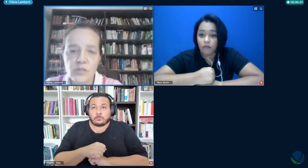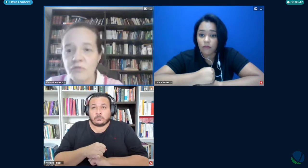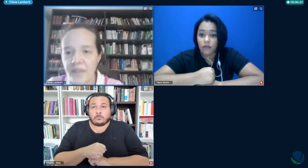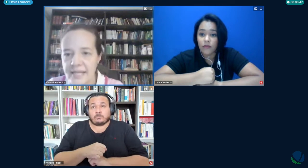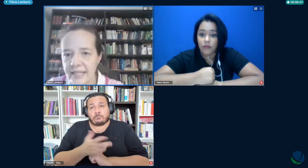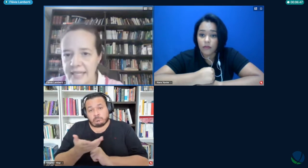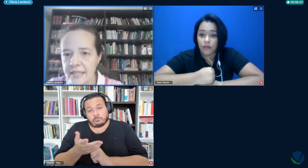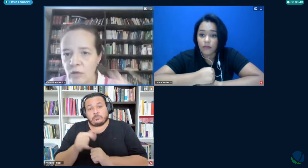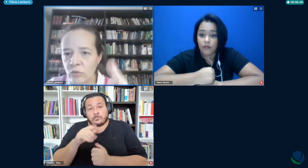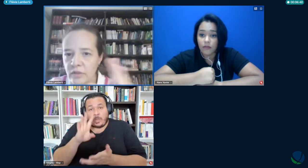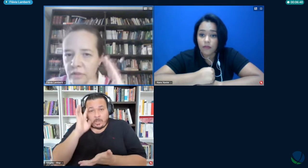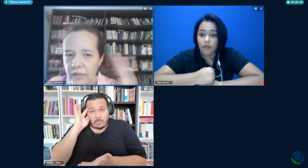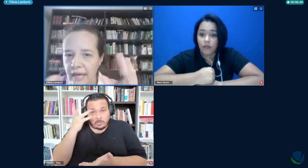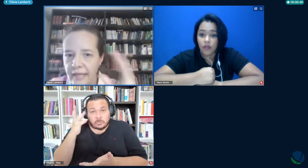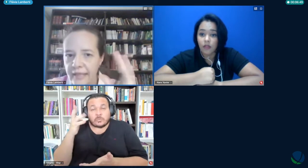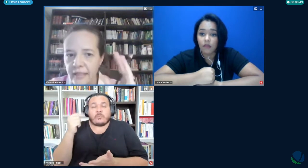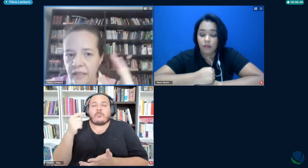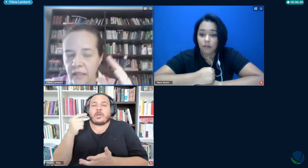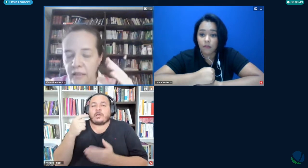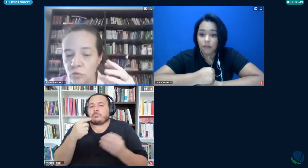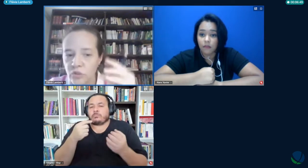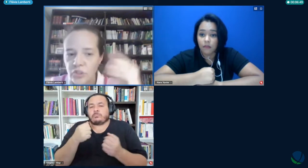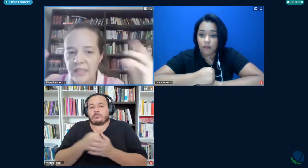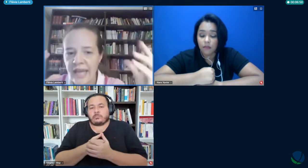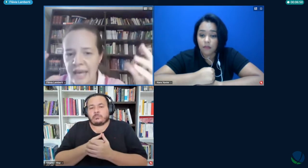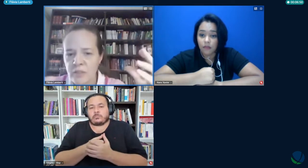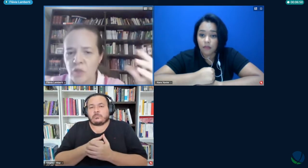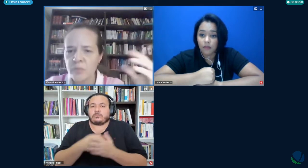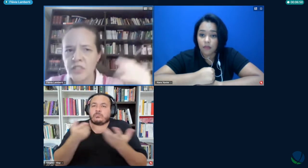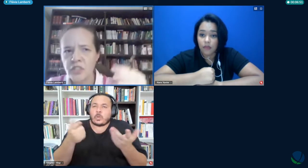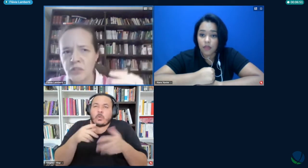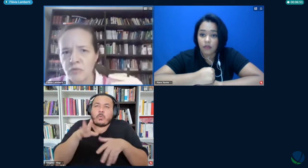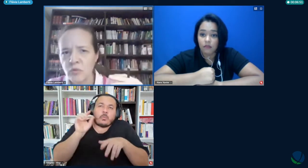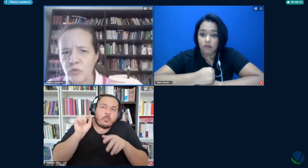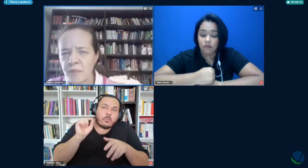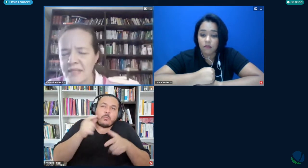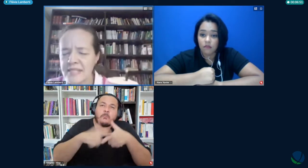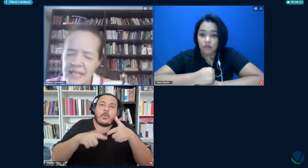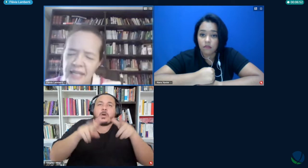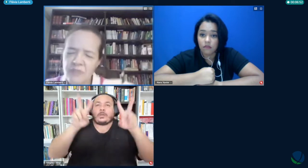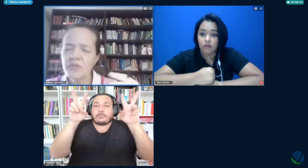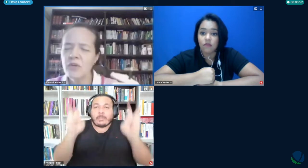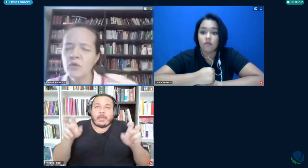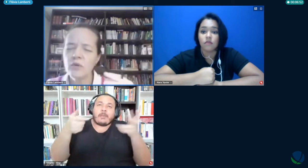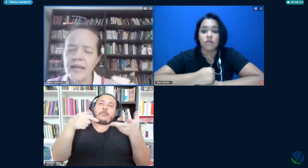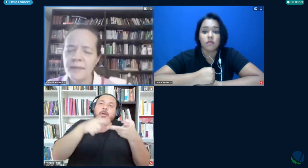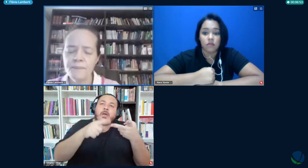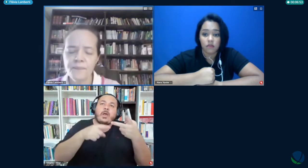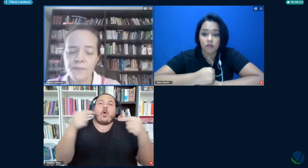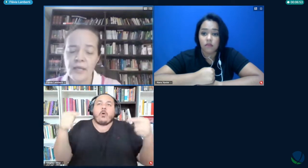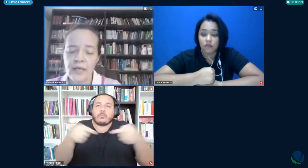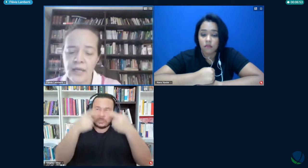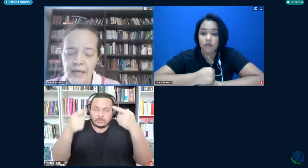a resolver essa questão de tema, de objetivo específico.